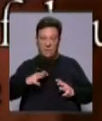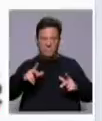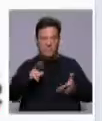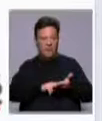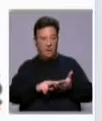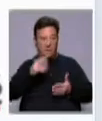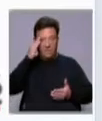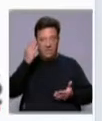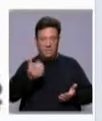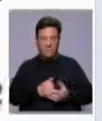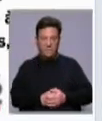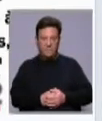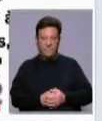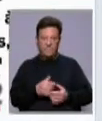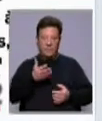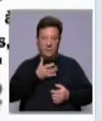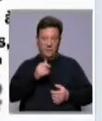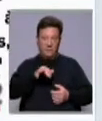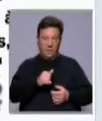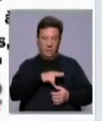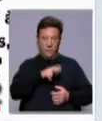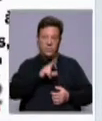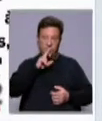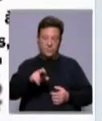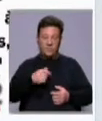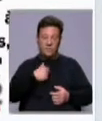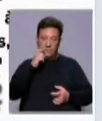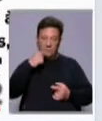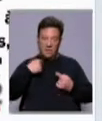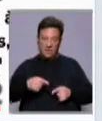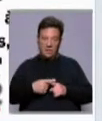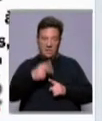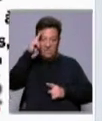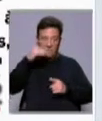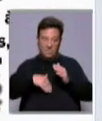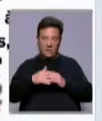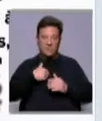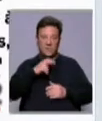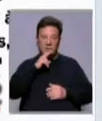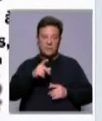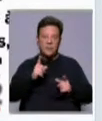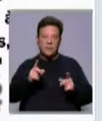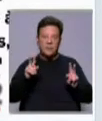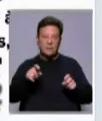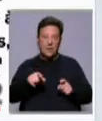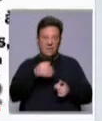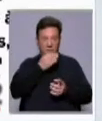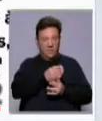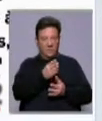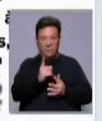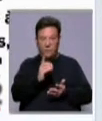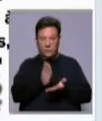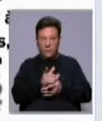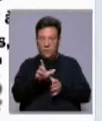leitura. A Disney Portugal respondeu, garantiu que está empenhada ao máximo na questão transversal, não só à